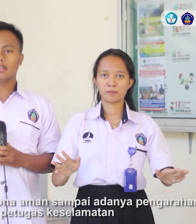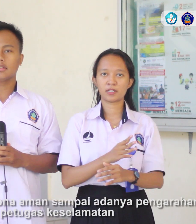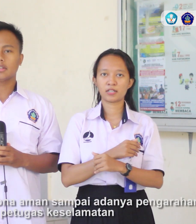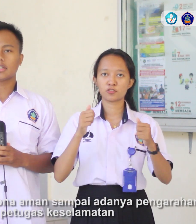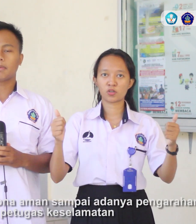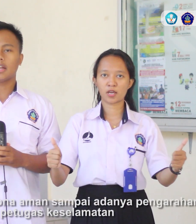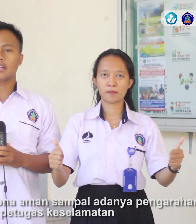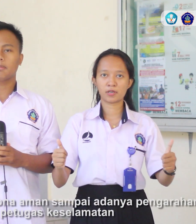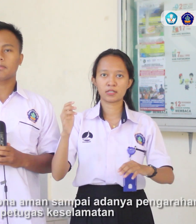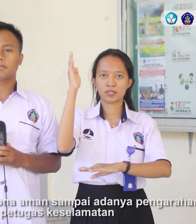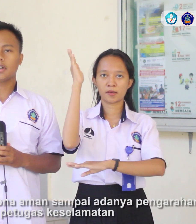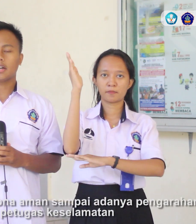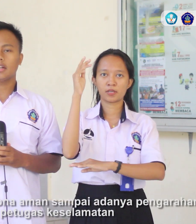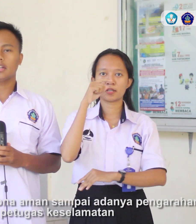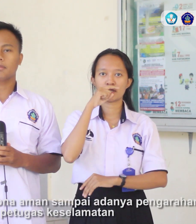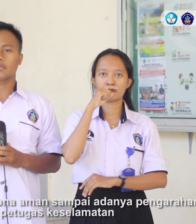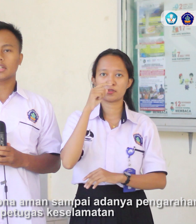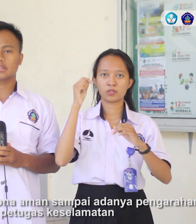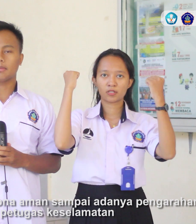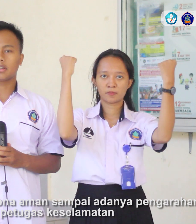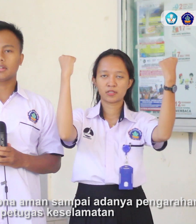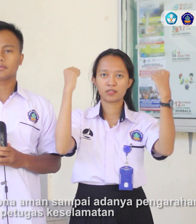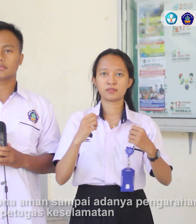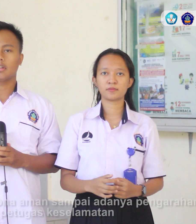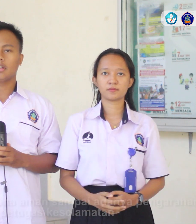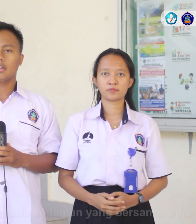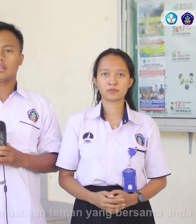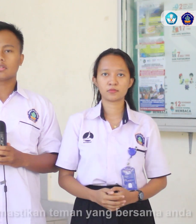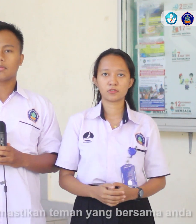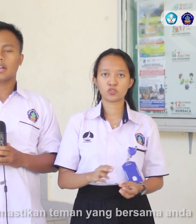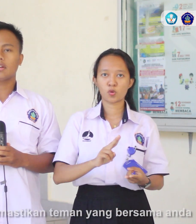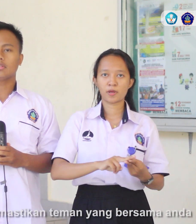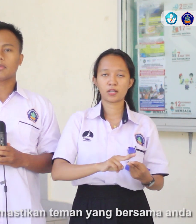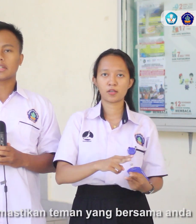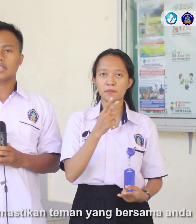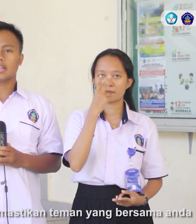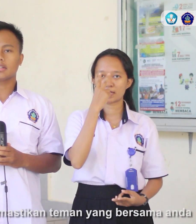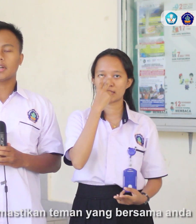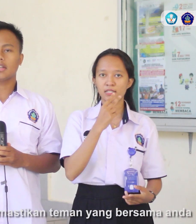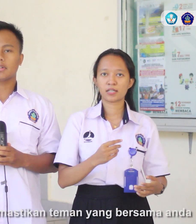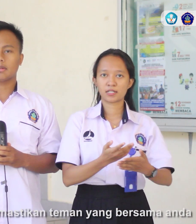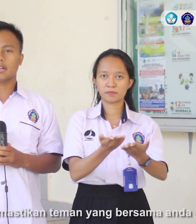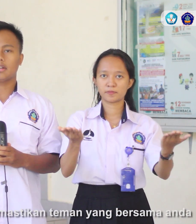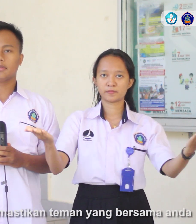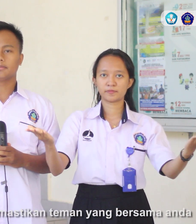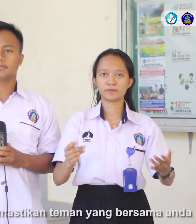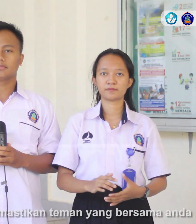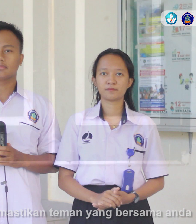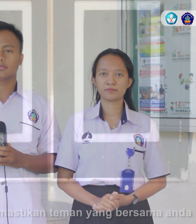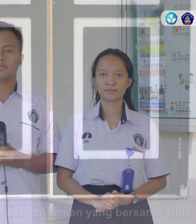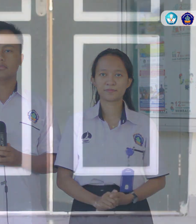zona aman sampai adanya pengarahan dari petugas keselamatan. Cobalah untuk memastikan teman yang bersama